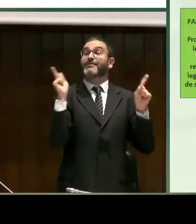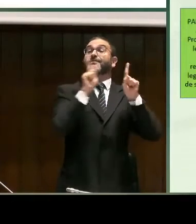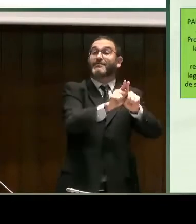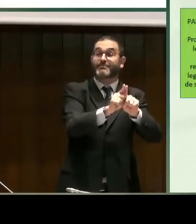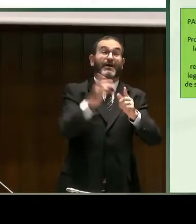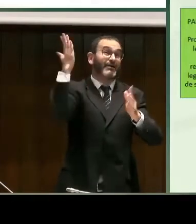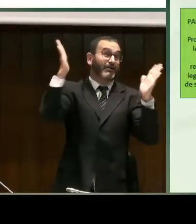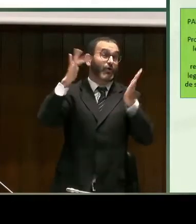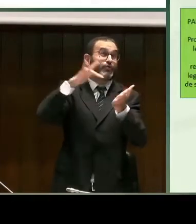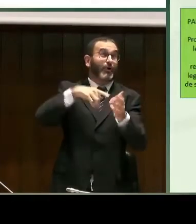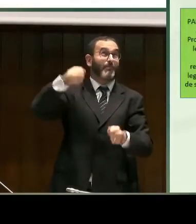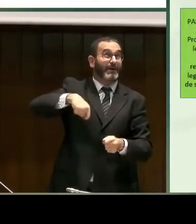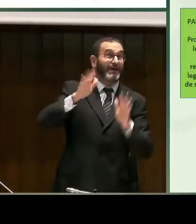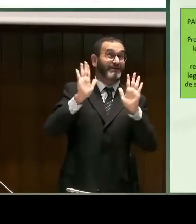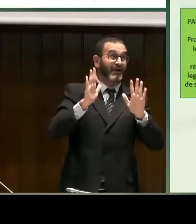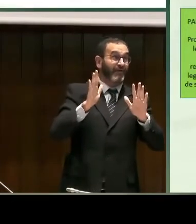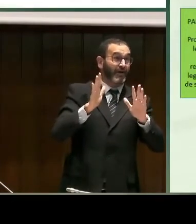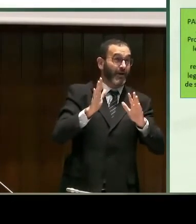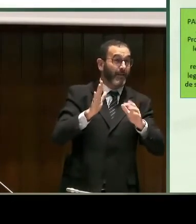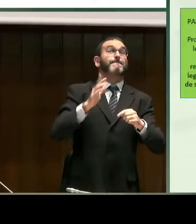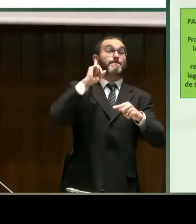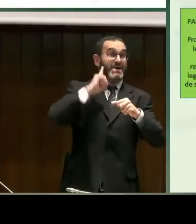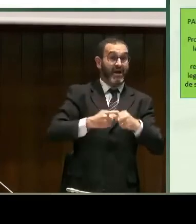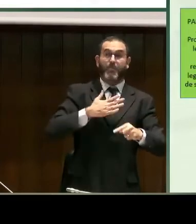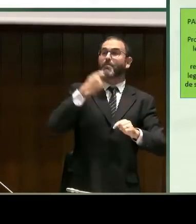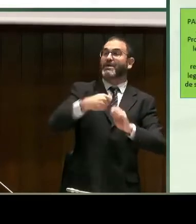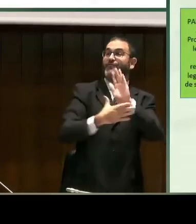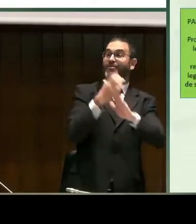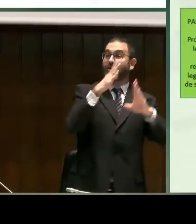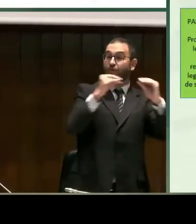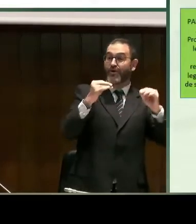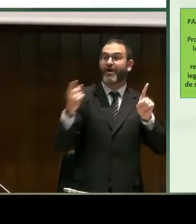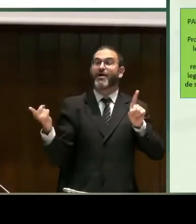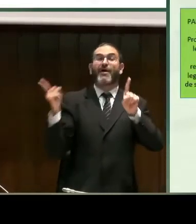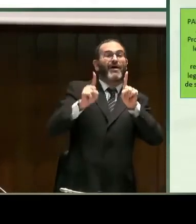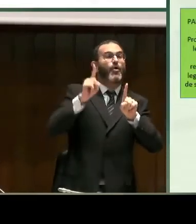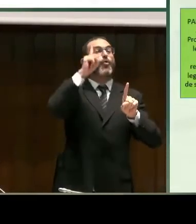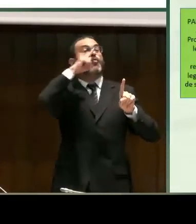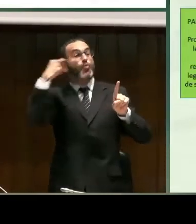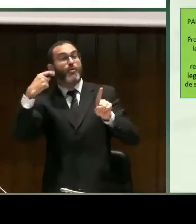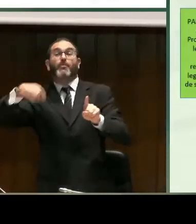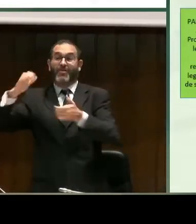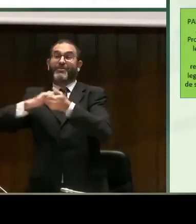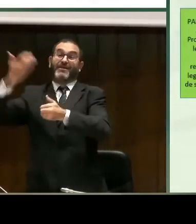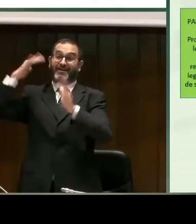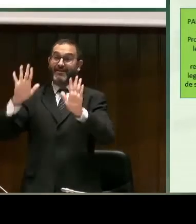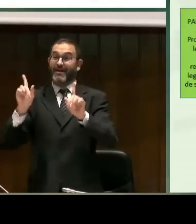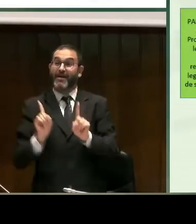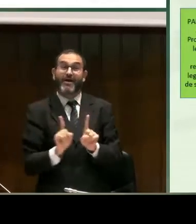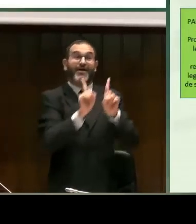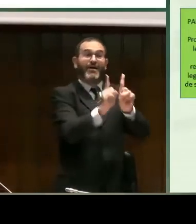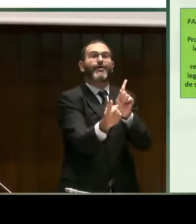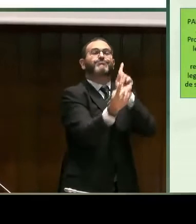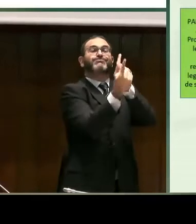que vino CNSE a Andalucía, en ese momento yo no era presidente de la FAS, era Miguel Mesa, el presidente de la federación, y